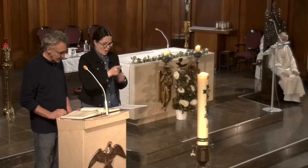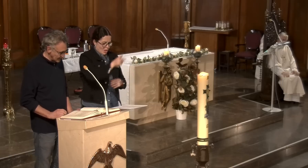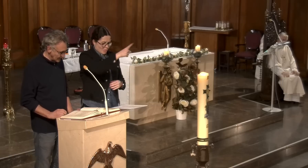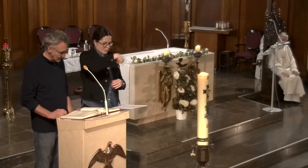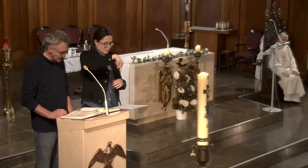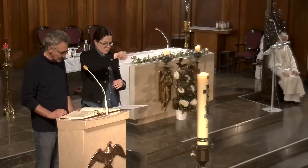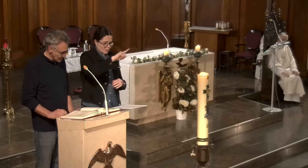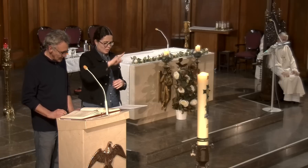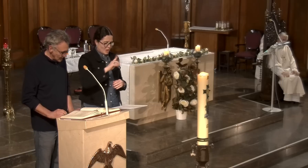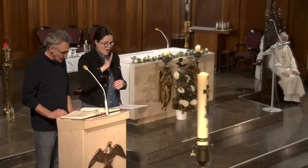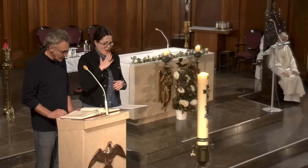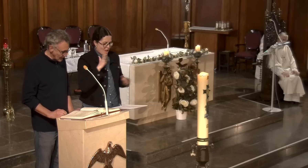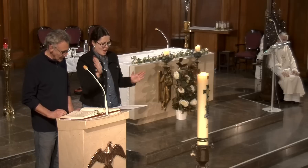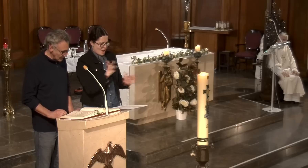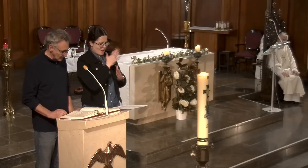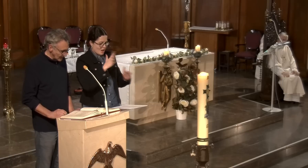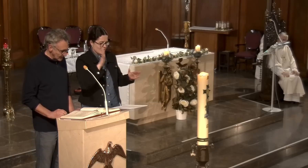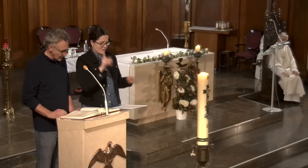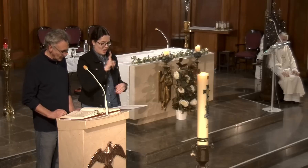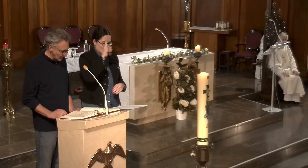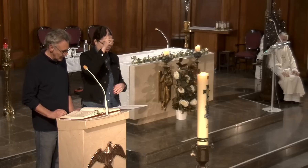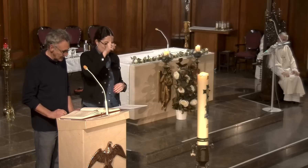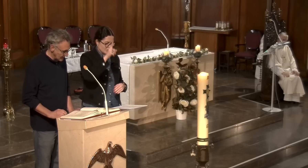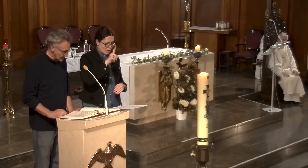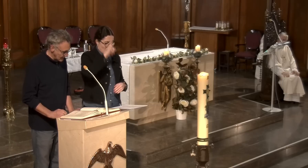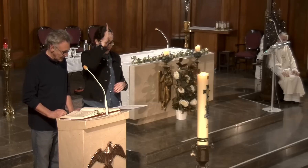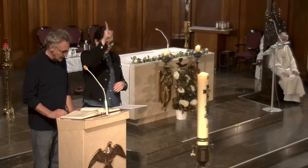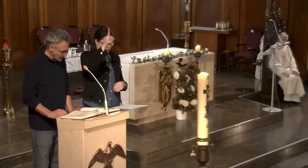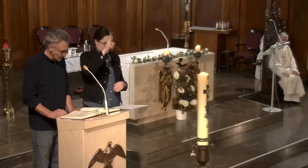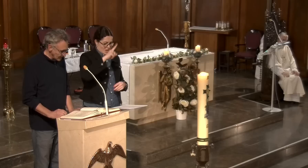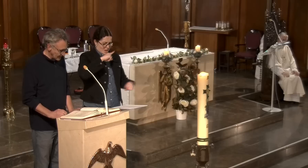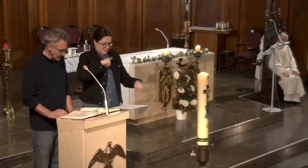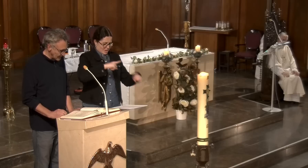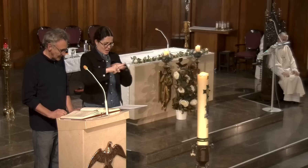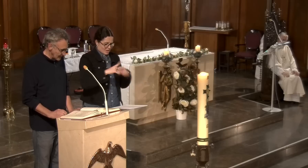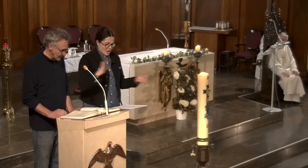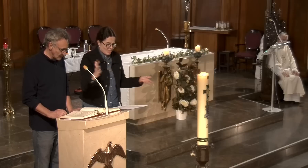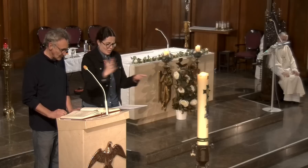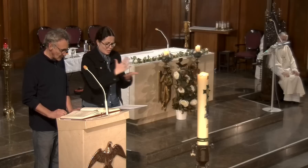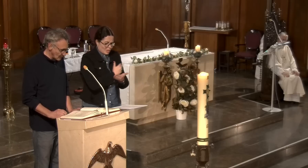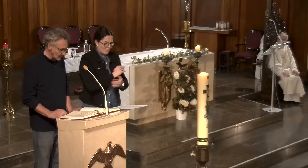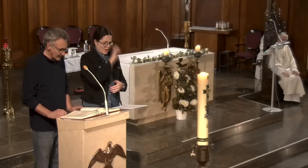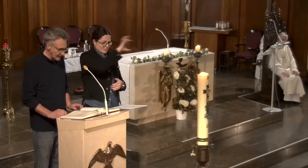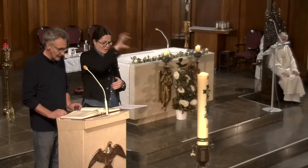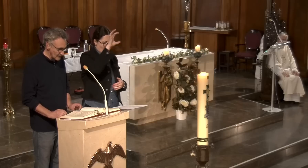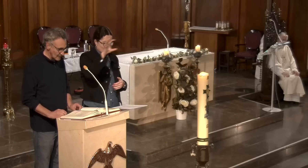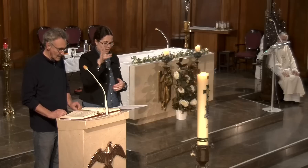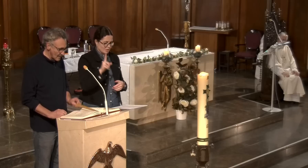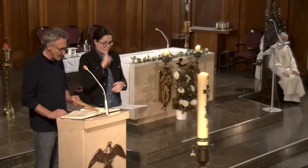maestría yo reina sobre las Naciones Dios se sienta en su trono sagrado